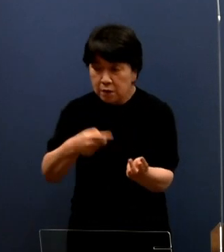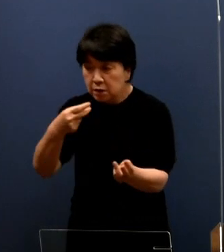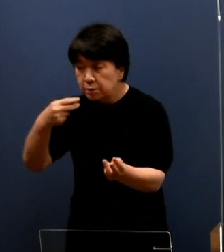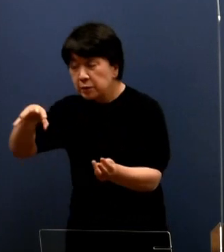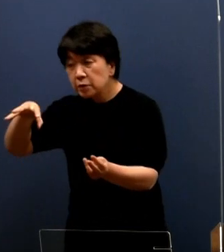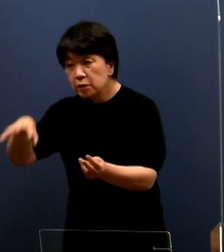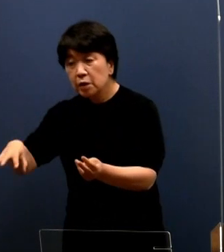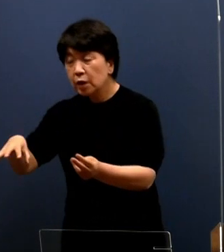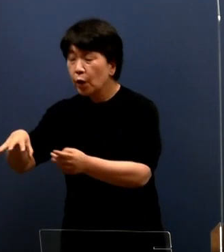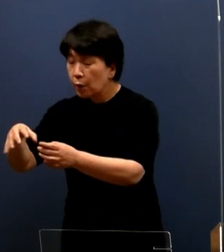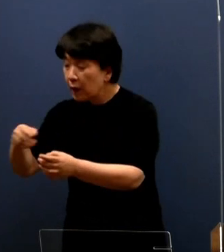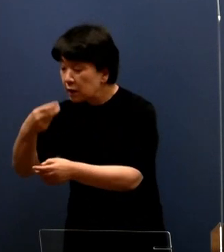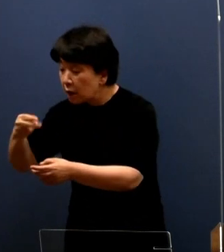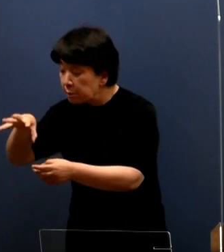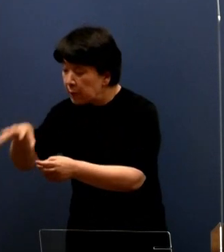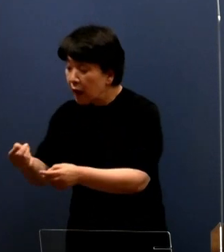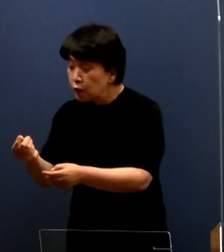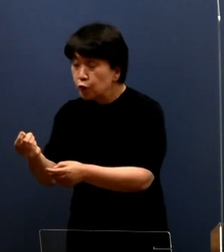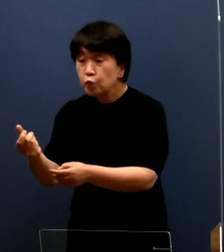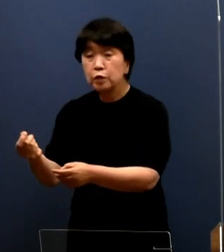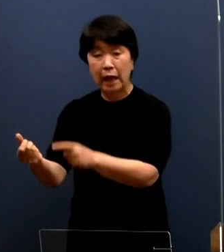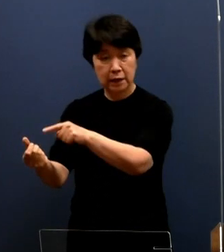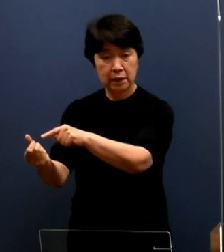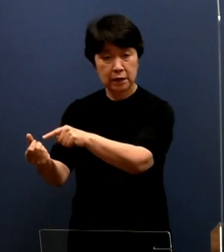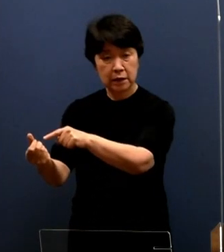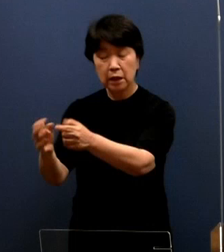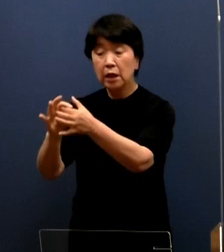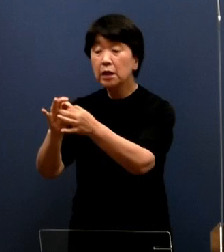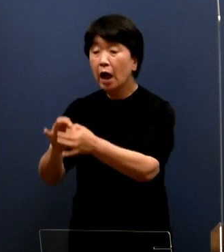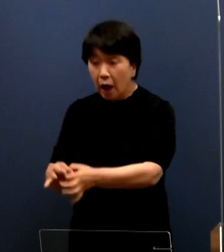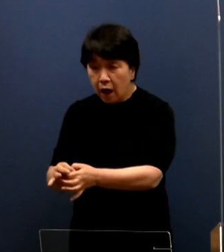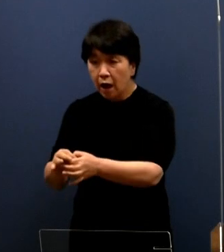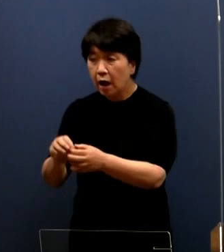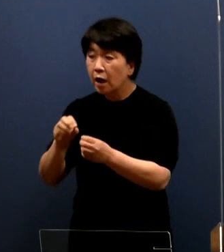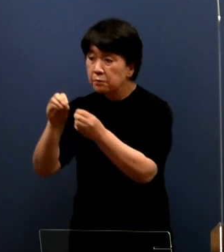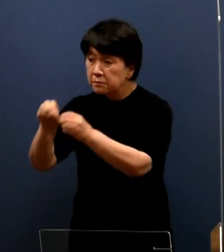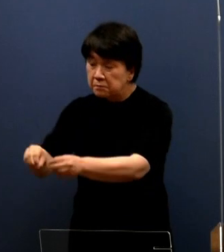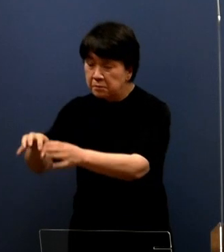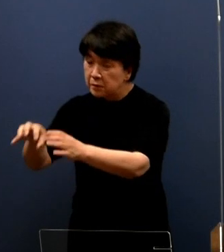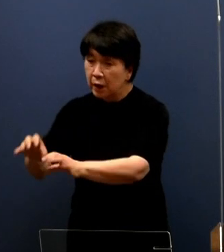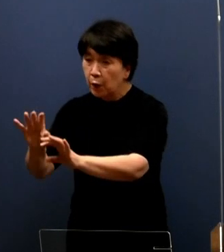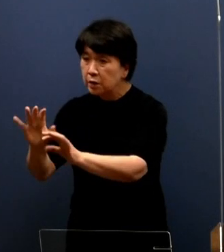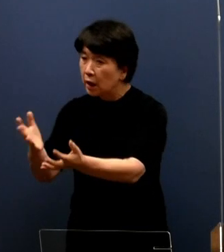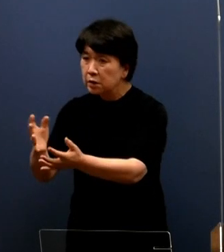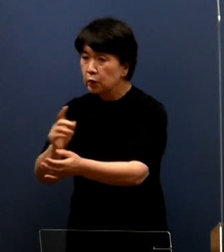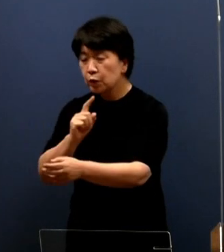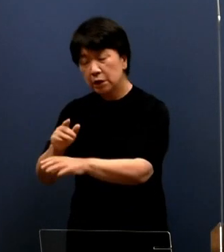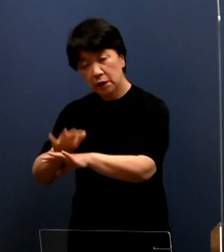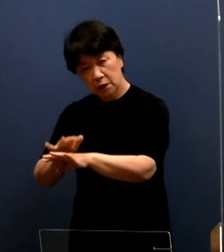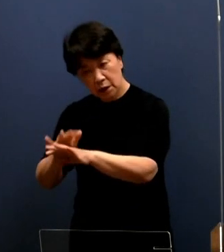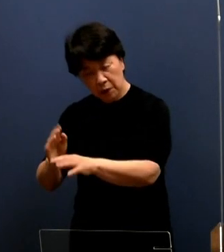少ないから飲食店で感染が起きてないという証拠になるとは思ってない。